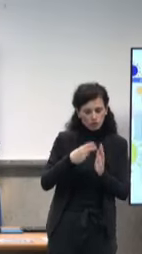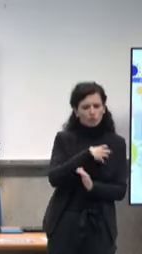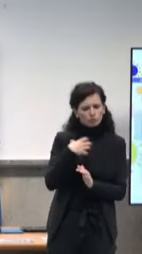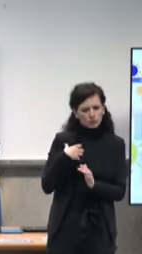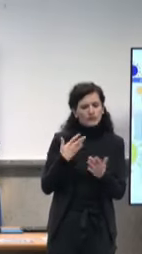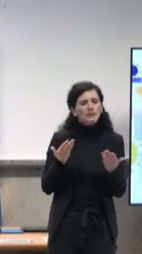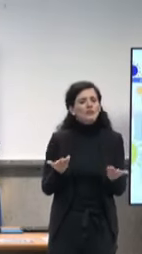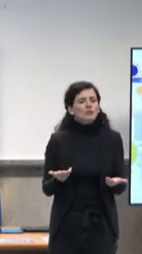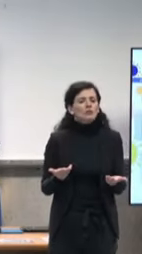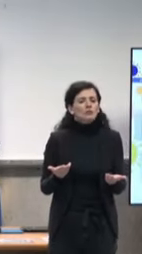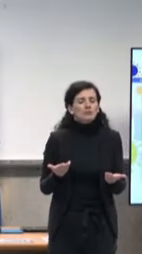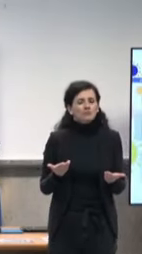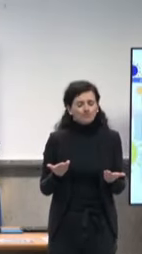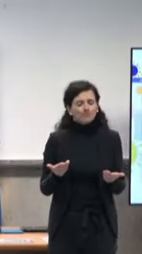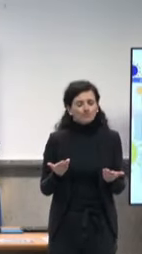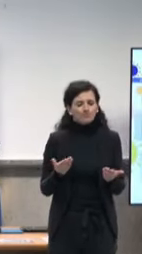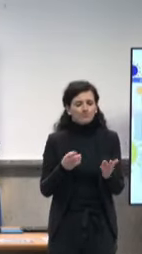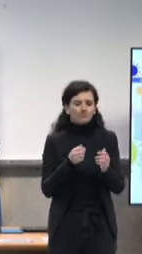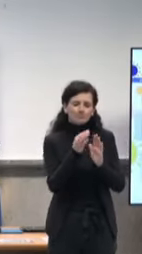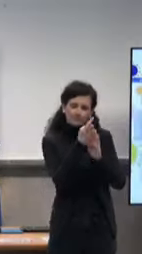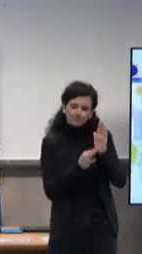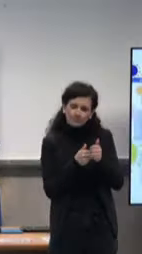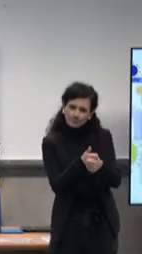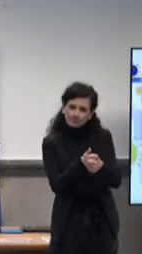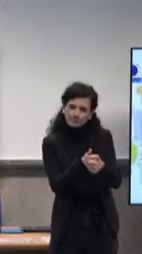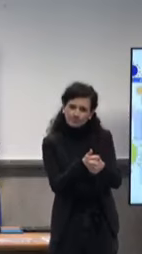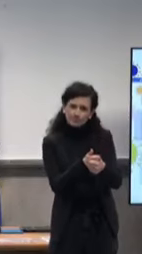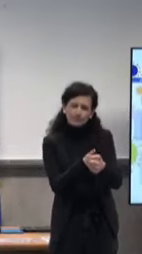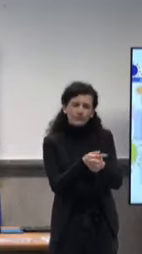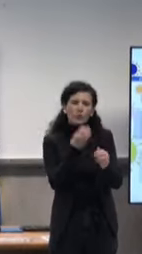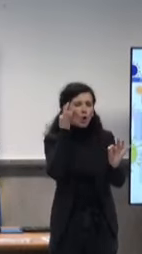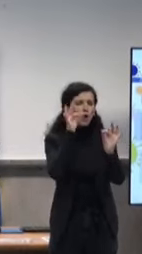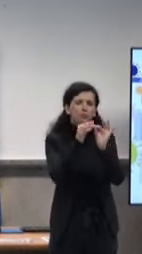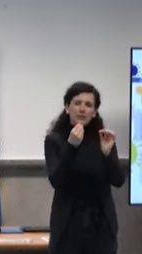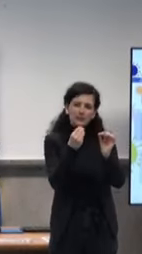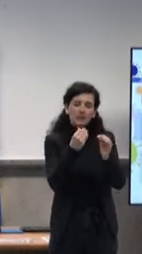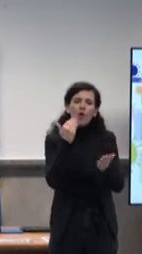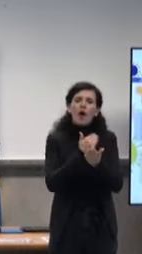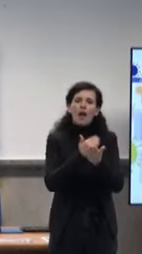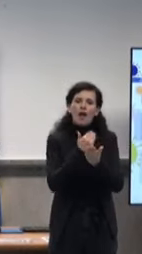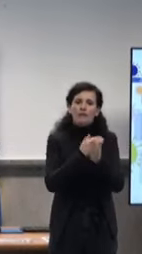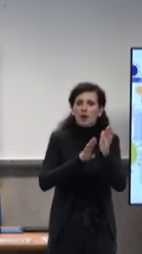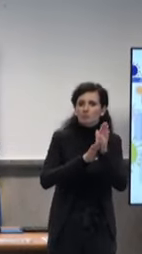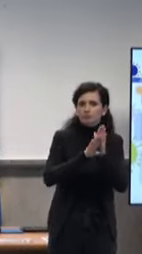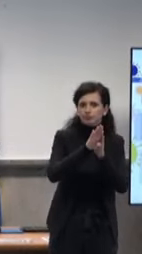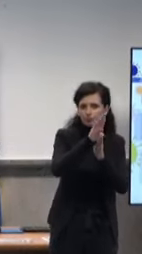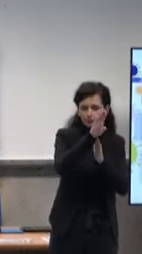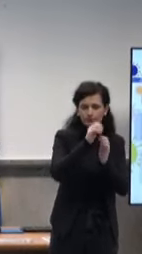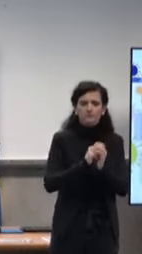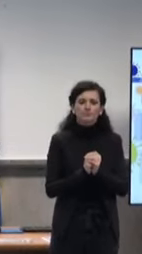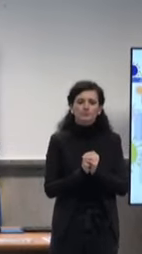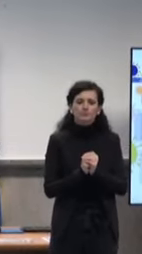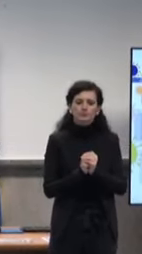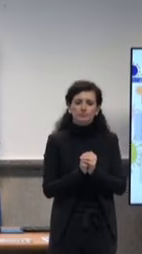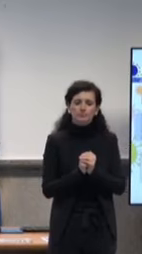dobbiamo evitare che qualsiasi misura che venga presa porti la curva risalire o porti a una situazione